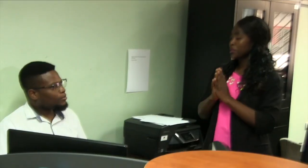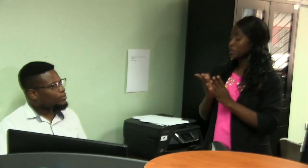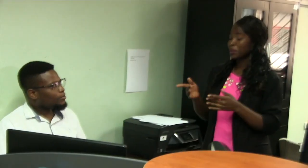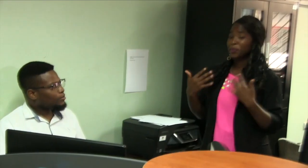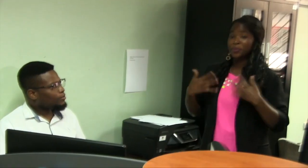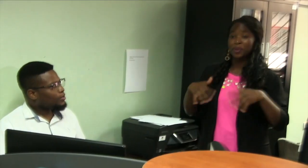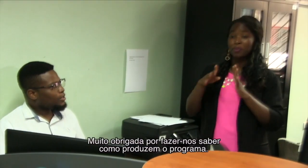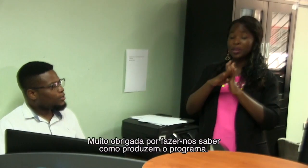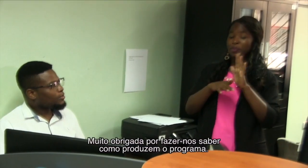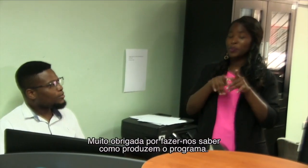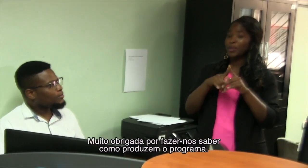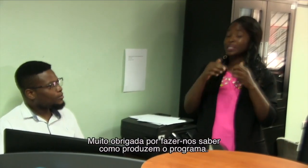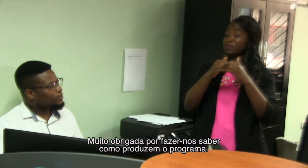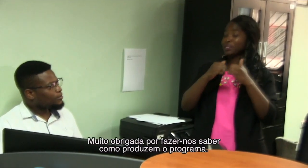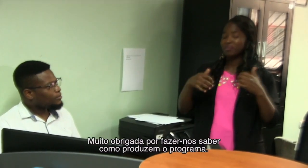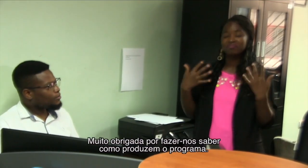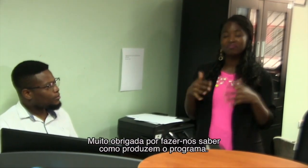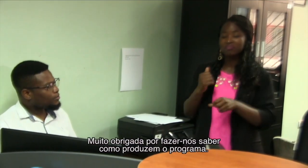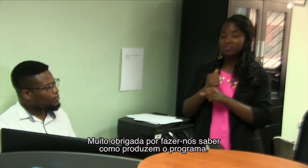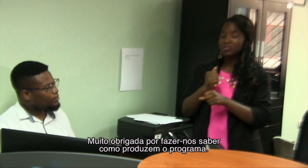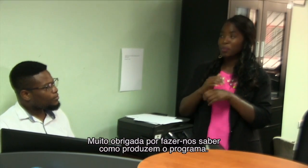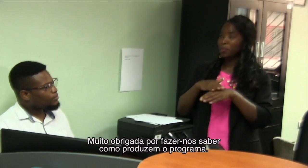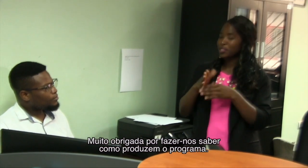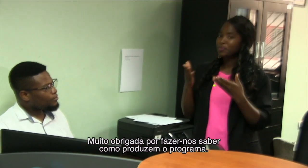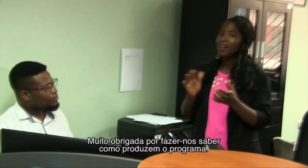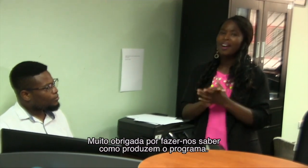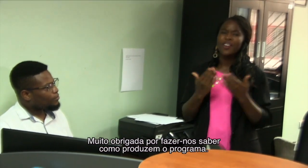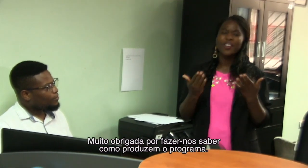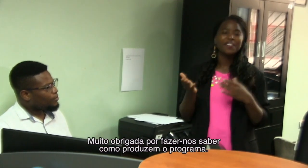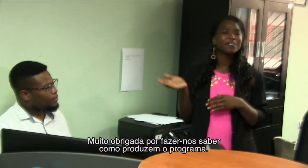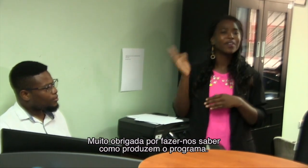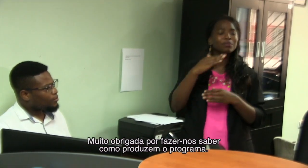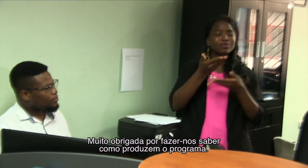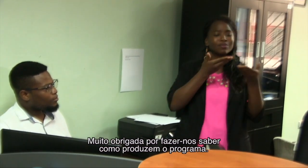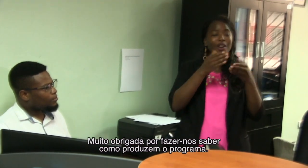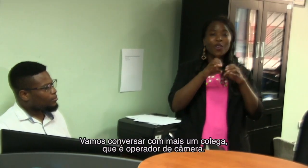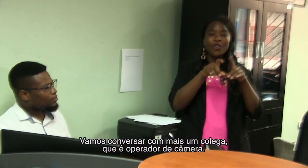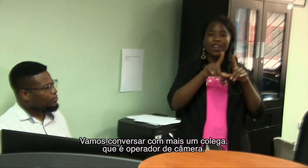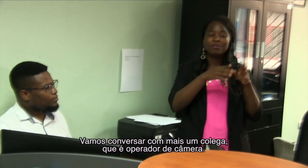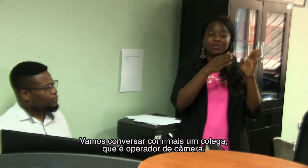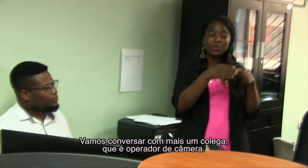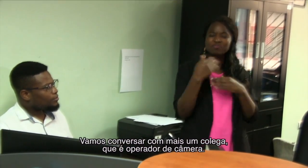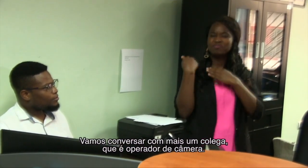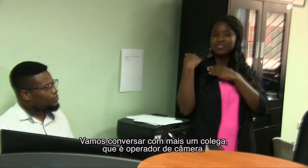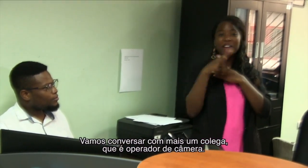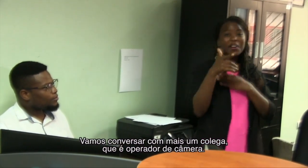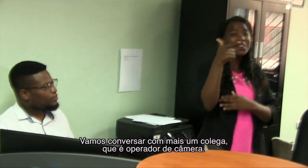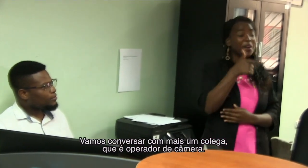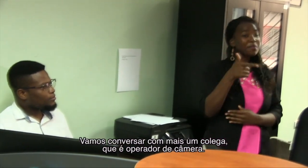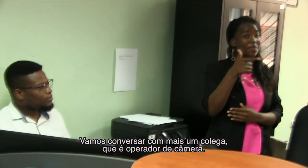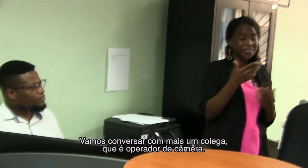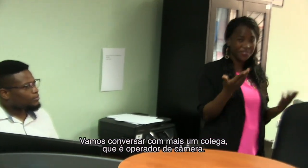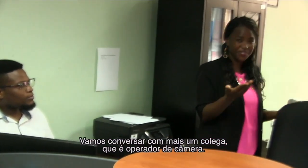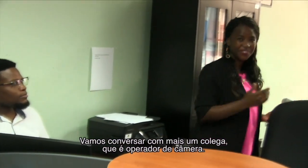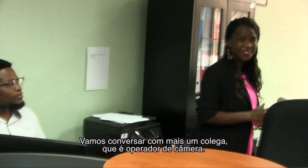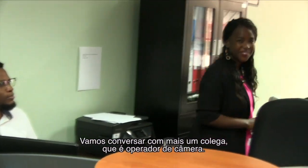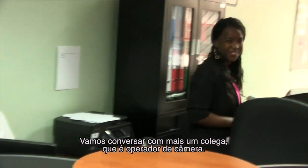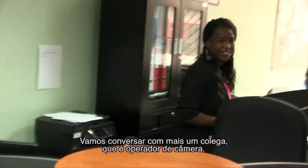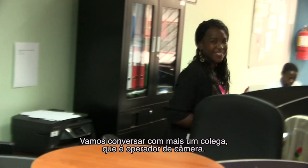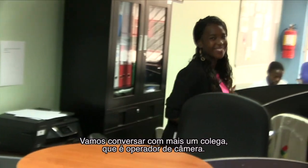Muito obrigada por fazer-nos saber como produzem o programa. Vamos conversar com mais um colega, que é operador de